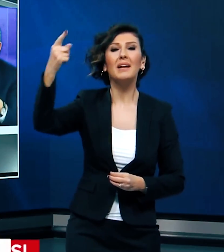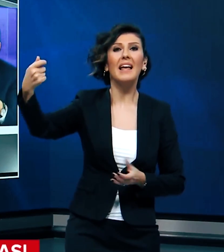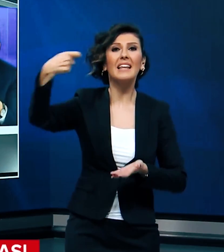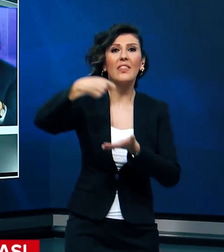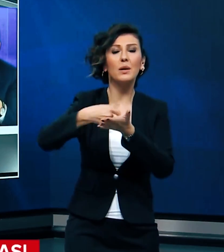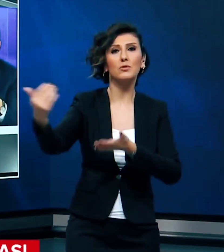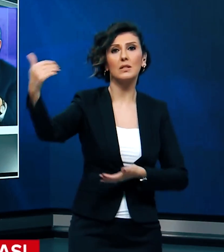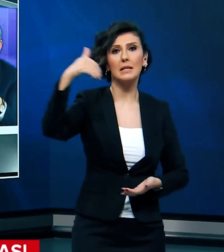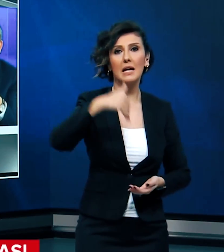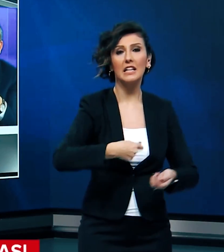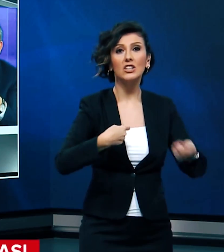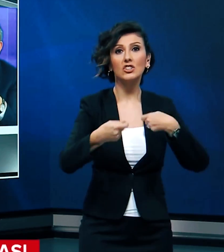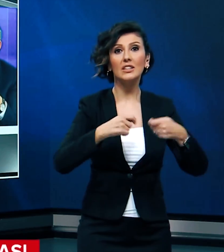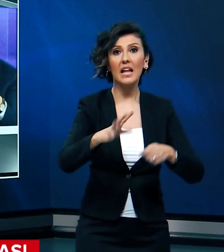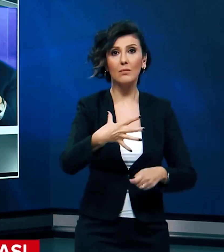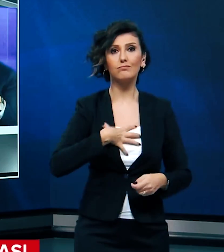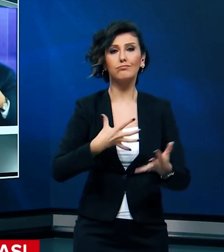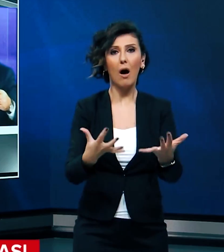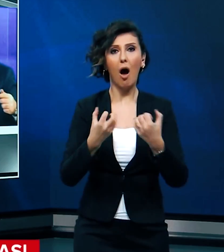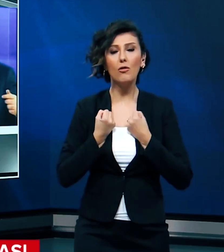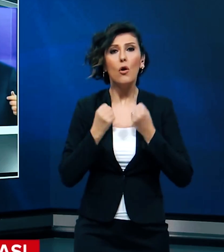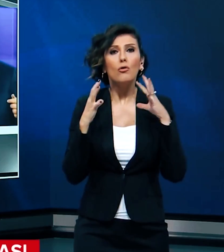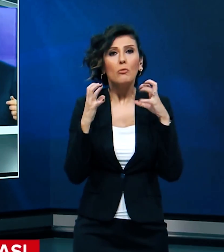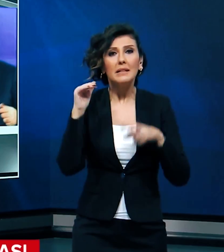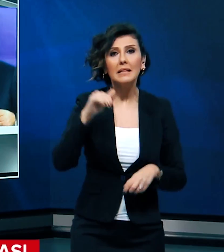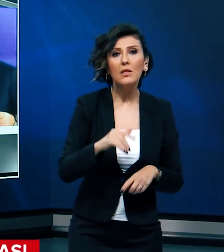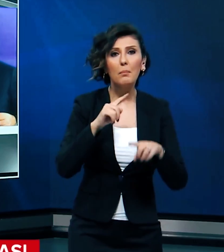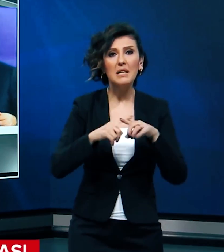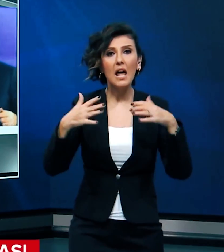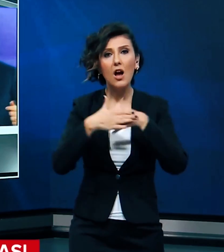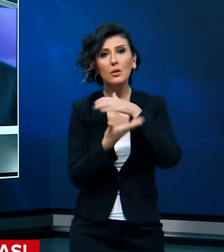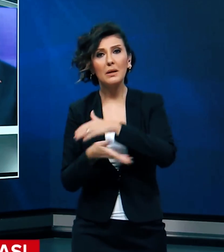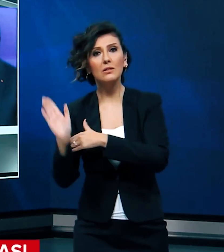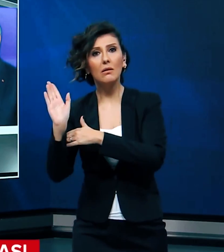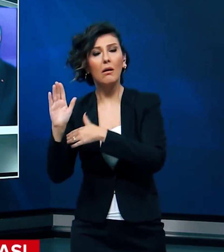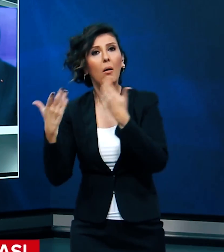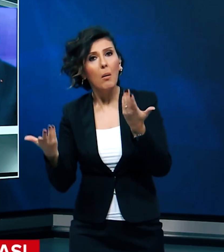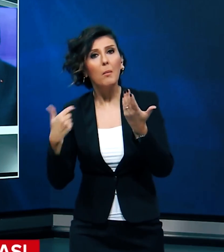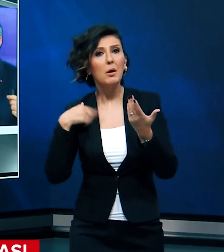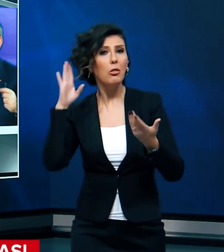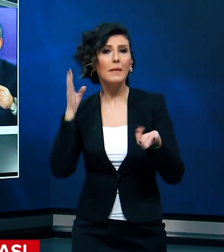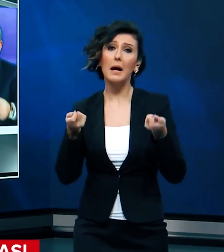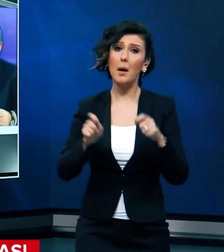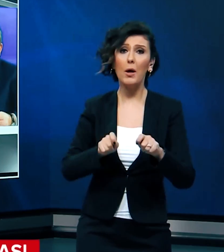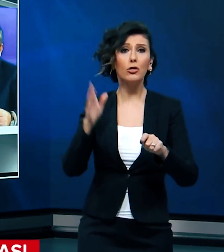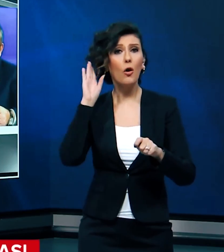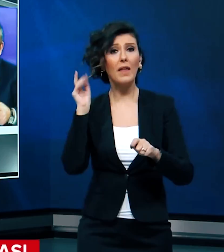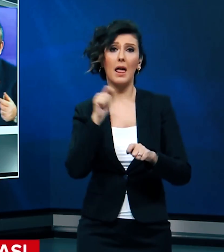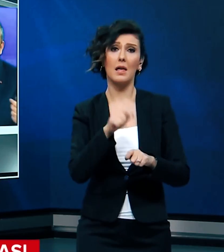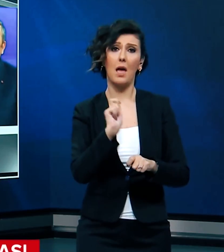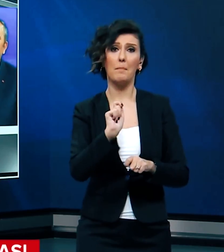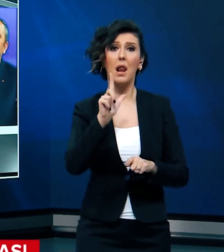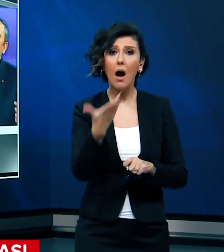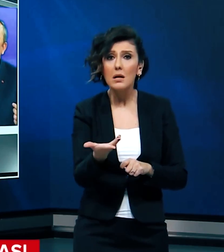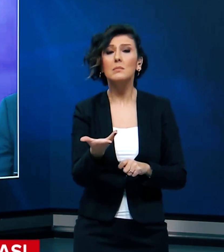geldi. Şirket devralacak. Ya, cumartesi geldi, pazar akşamı dönecek. Ya bizde noterler kapalı, bu işi noterde yapmamız lazım.